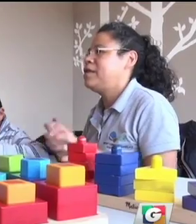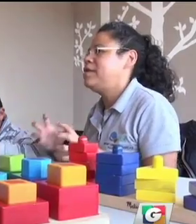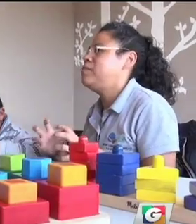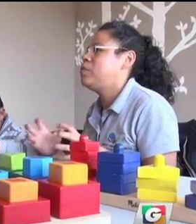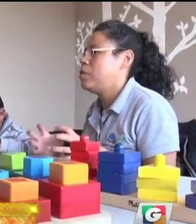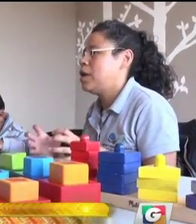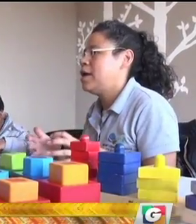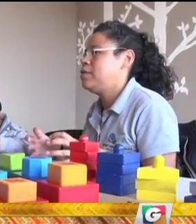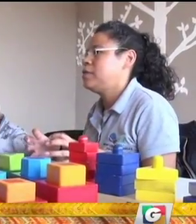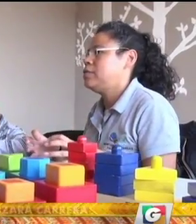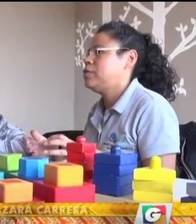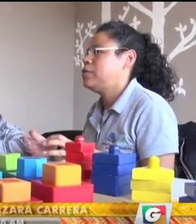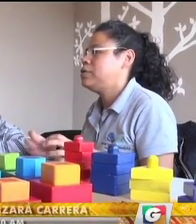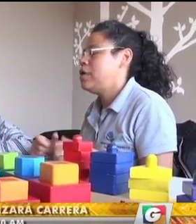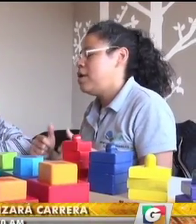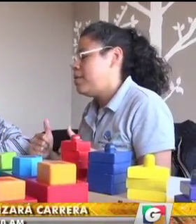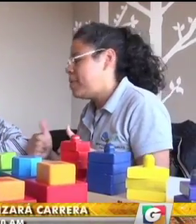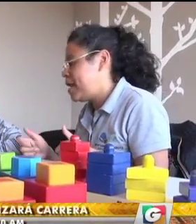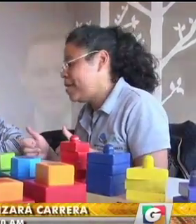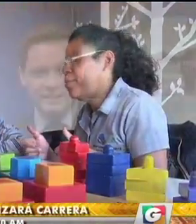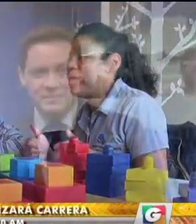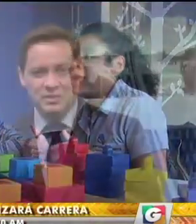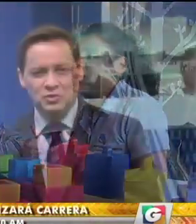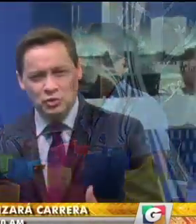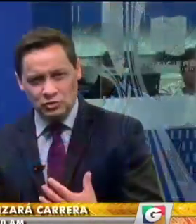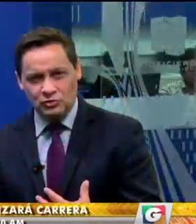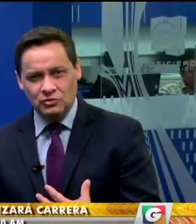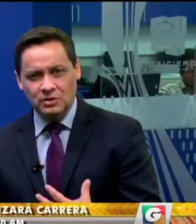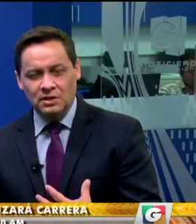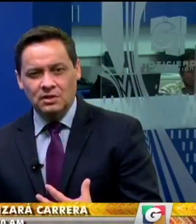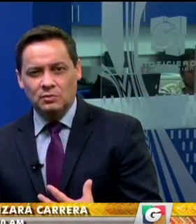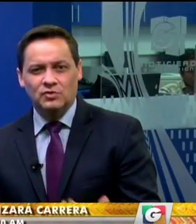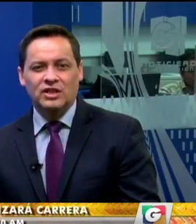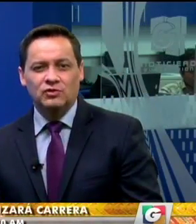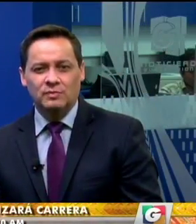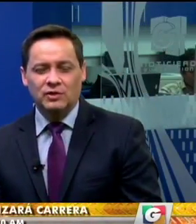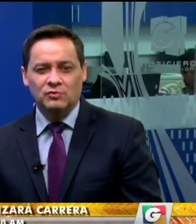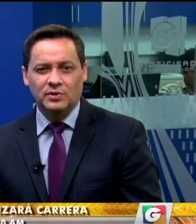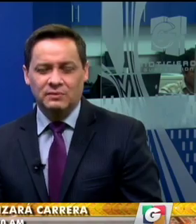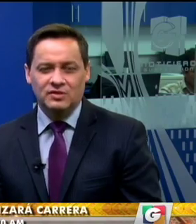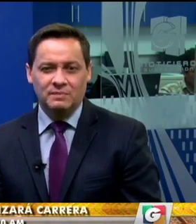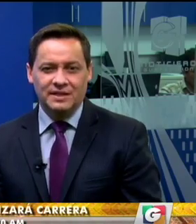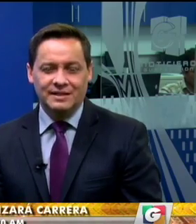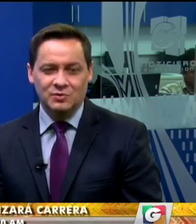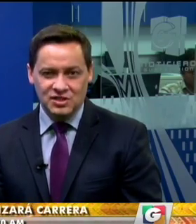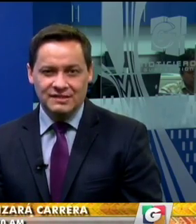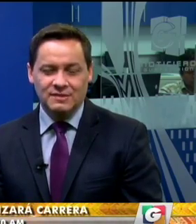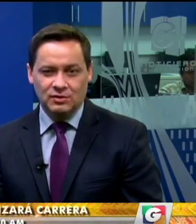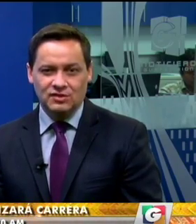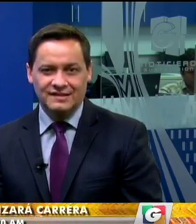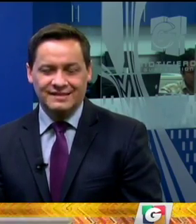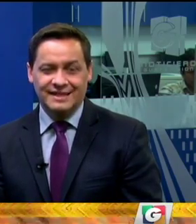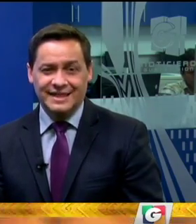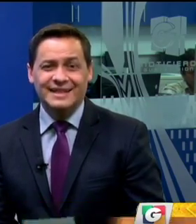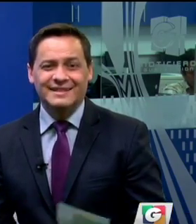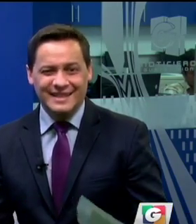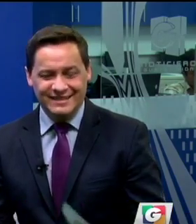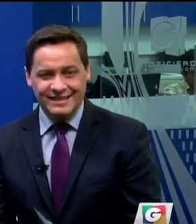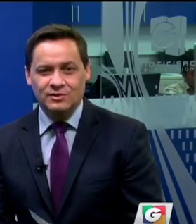tan importante y tan significativo, donde también nosotros, como seres humanos, podemos aprender muchísimas cosas, seguir